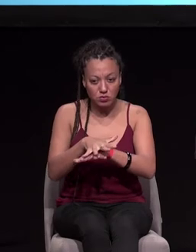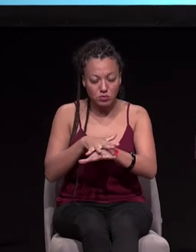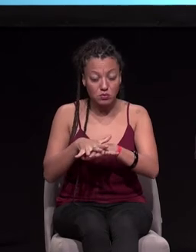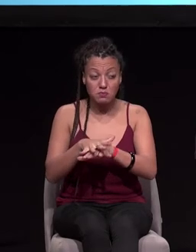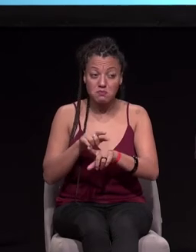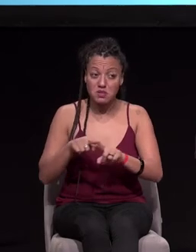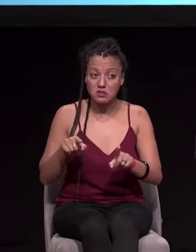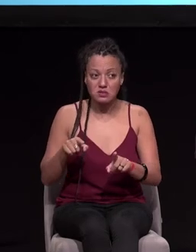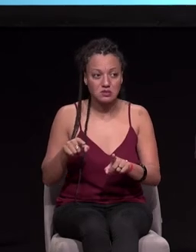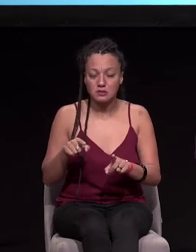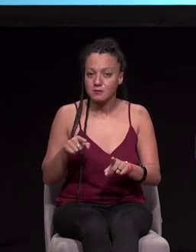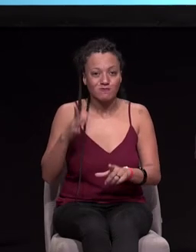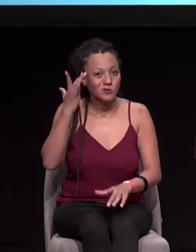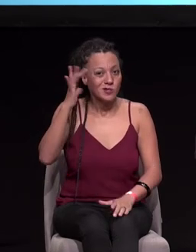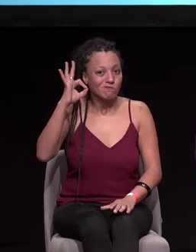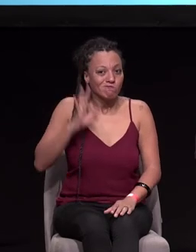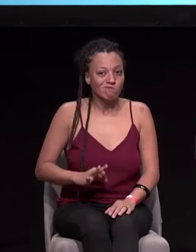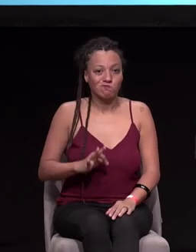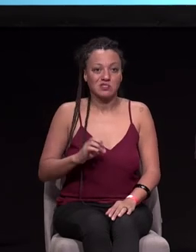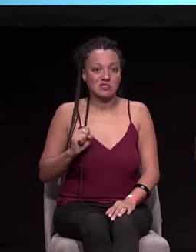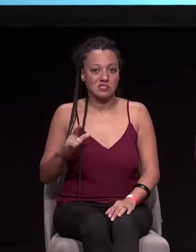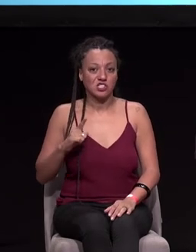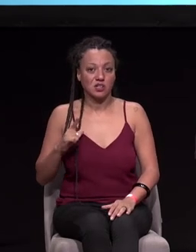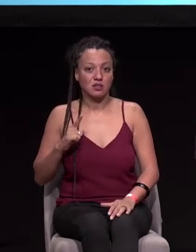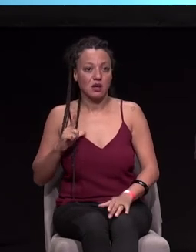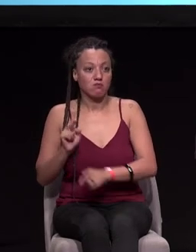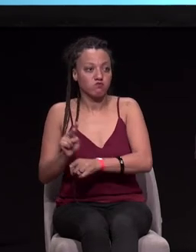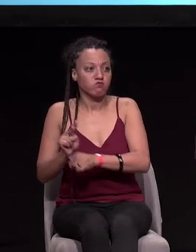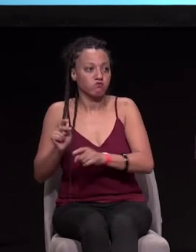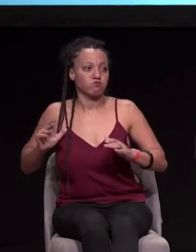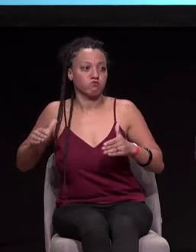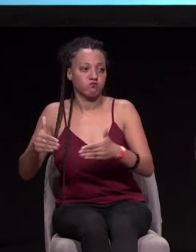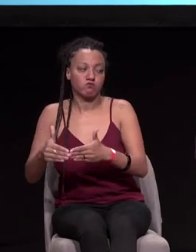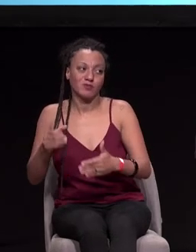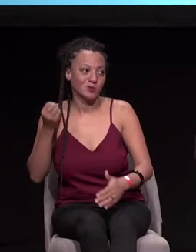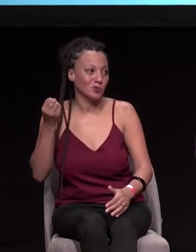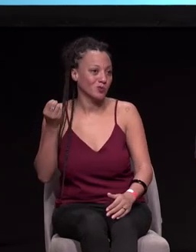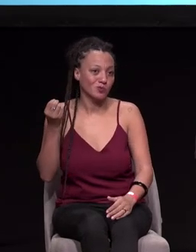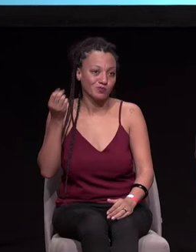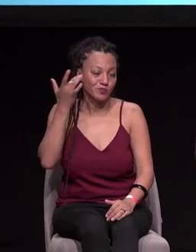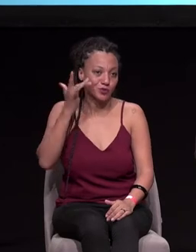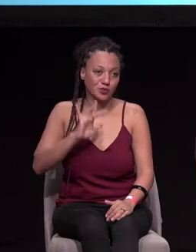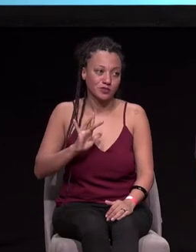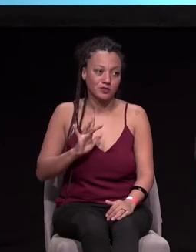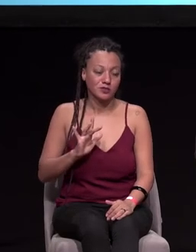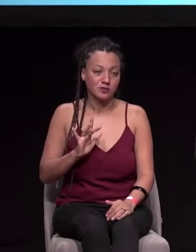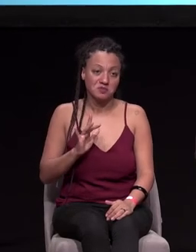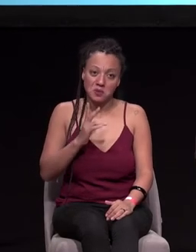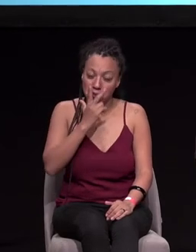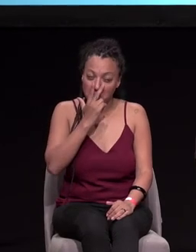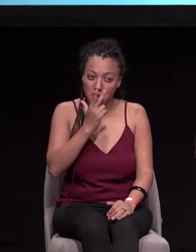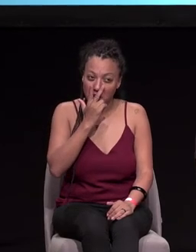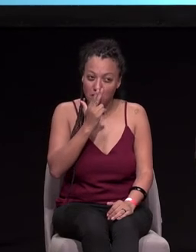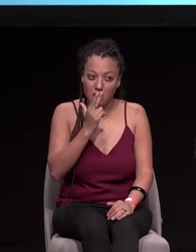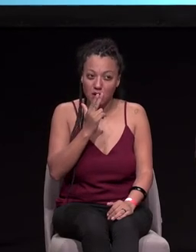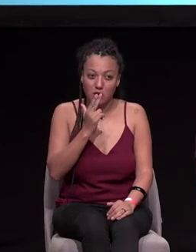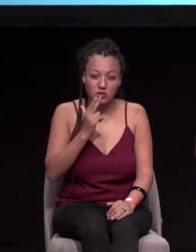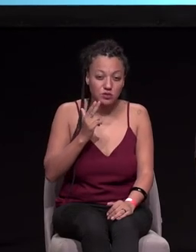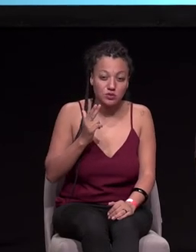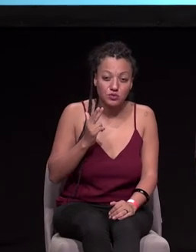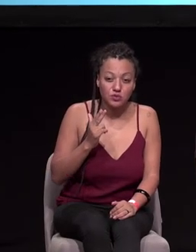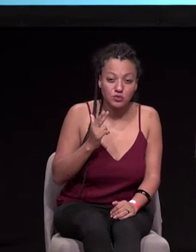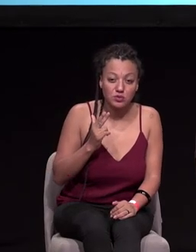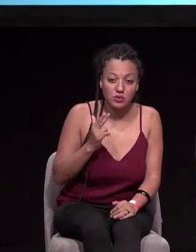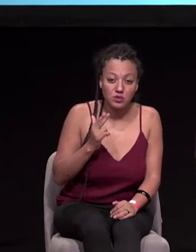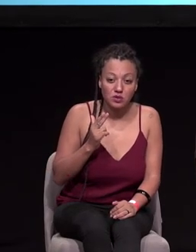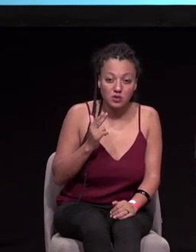não sabia dizer por exemplo estão tombados nem sequer em nível municipal ou estadual renato e com certeza num nível do iphan